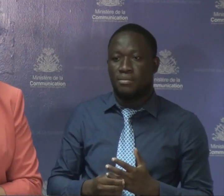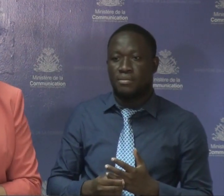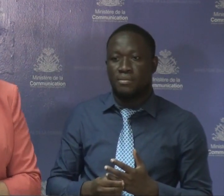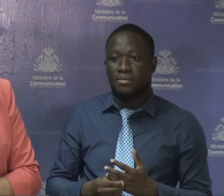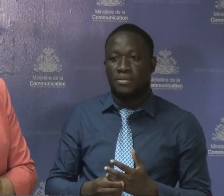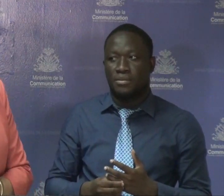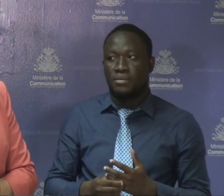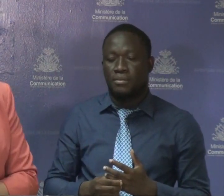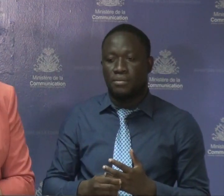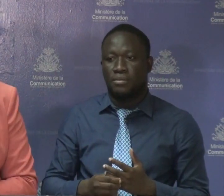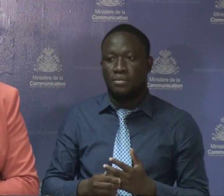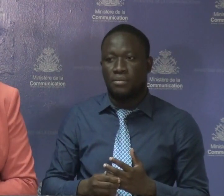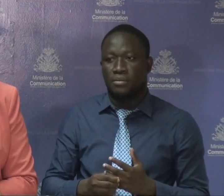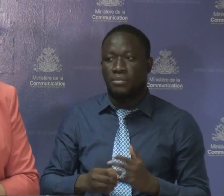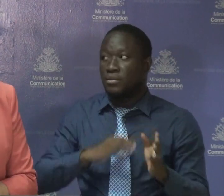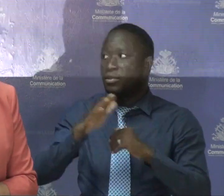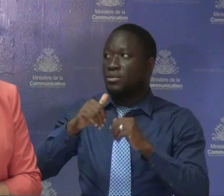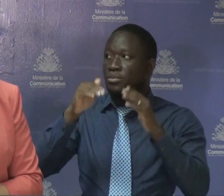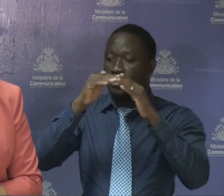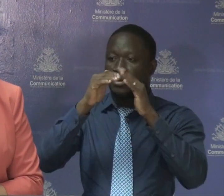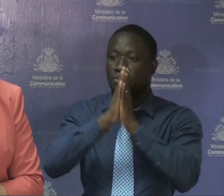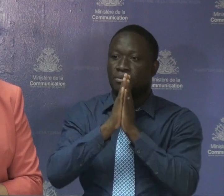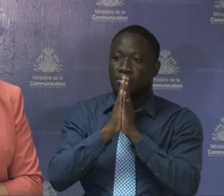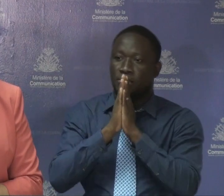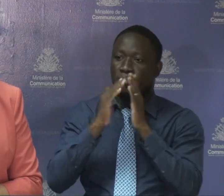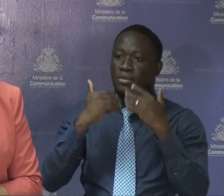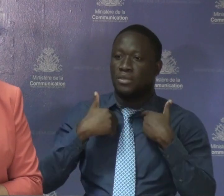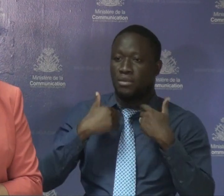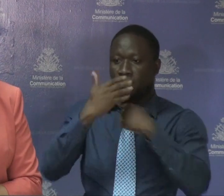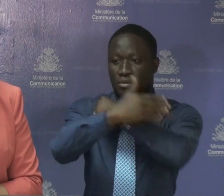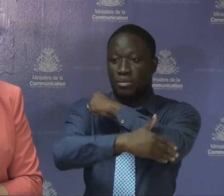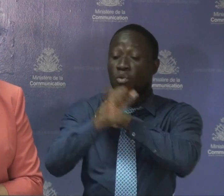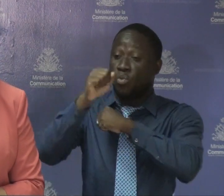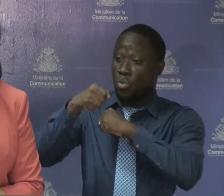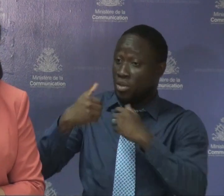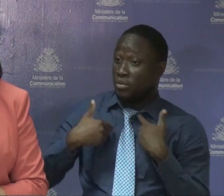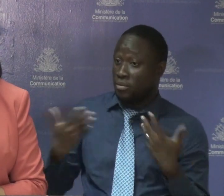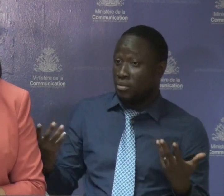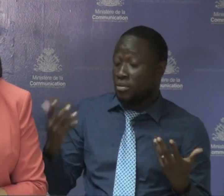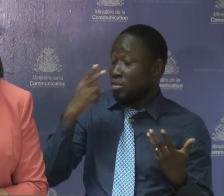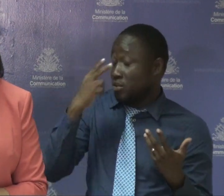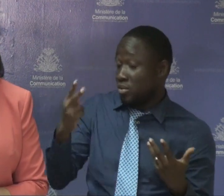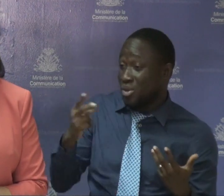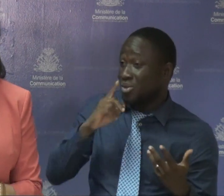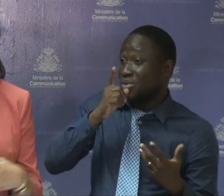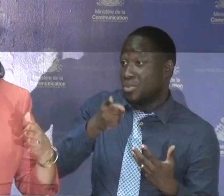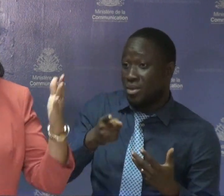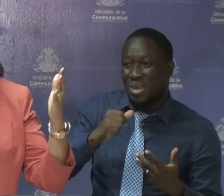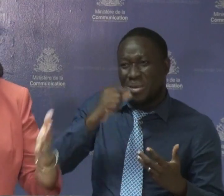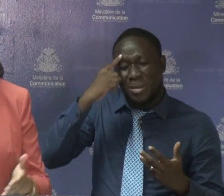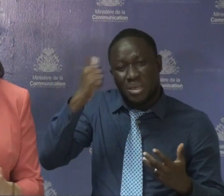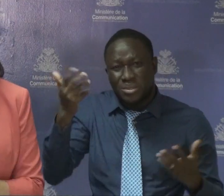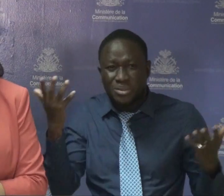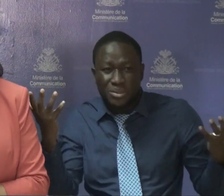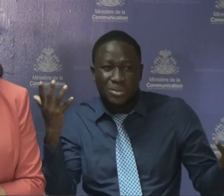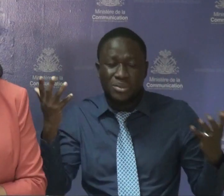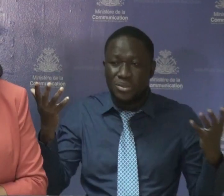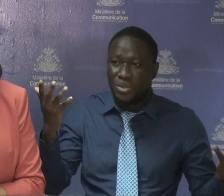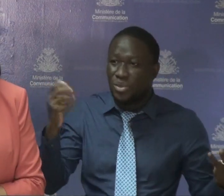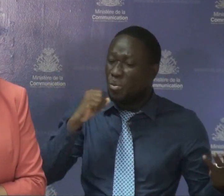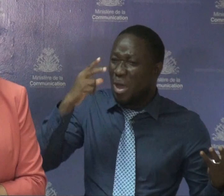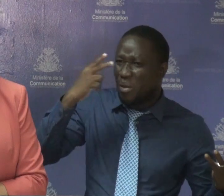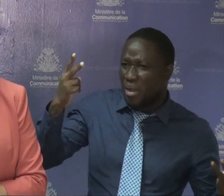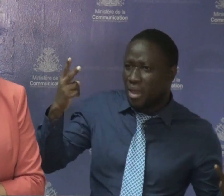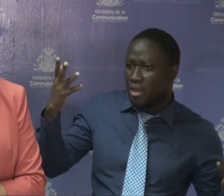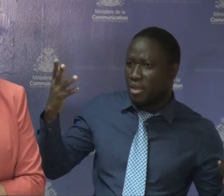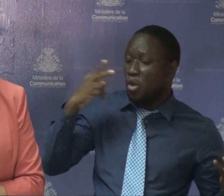pays parce que toute saleté au niveau merci et qui gagne dans pays oui nous qu'on garde tout parce que c'est pas parce que nous dans vite ça que nous pas